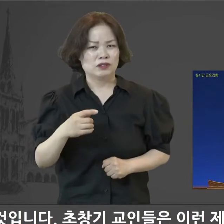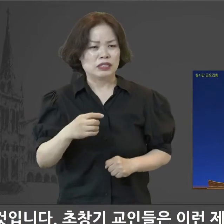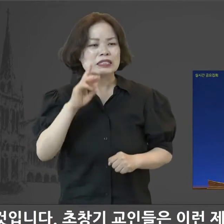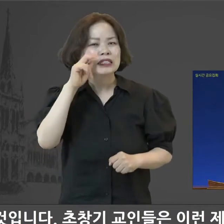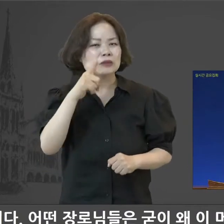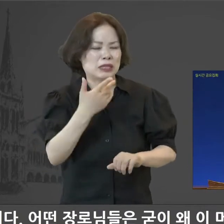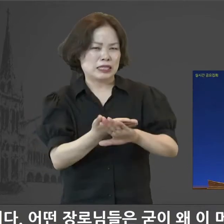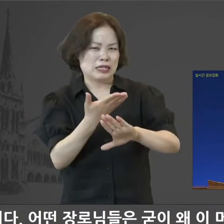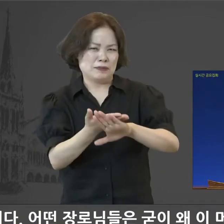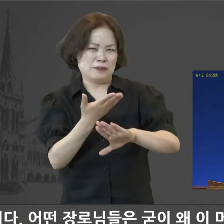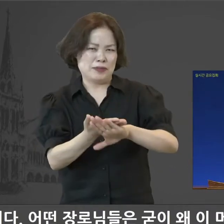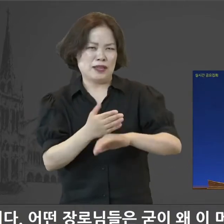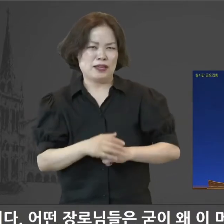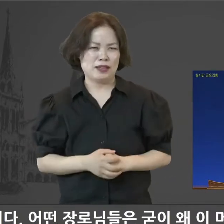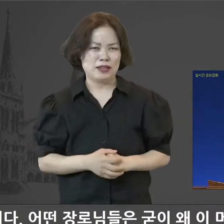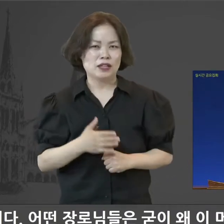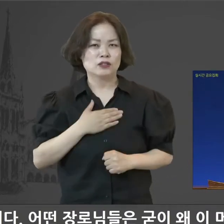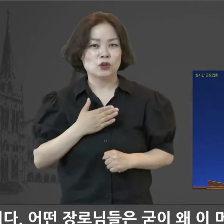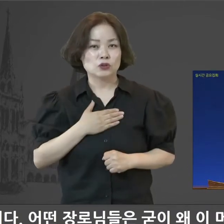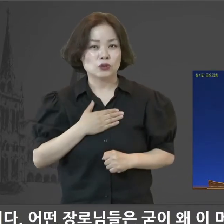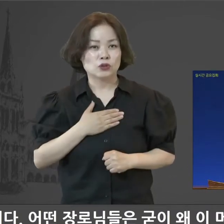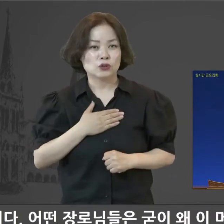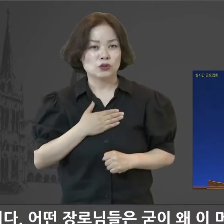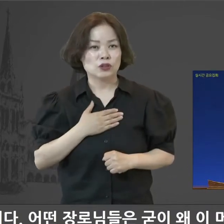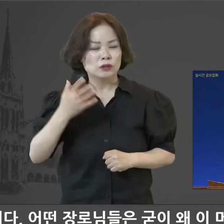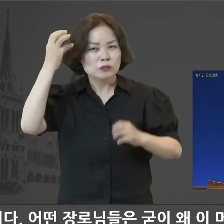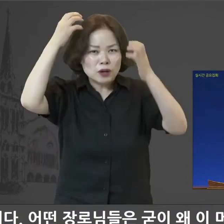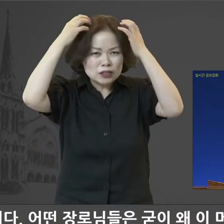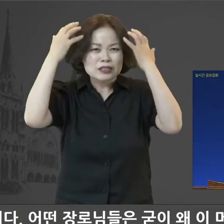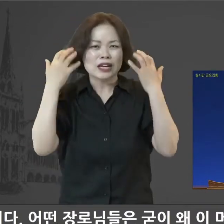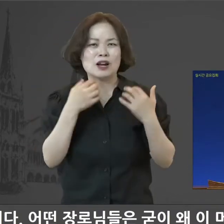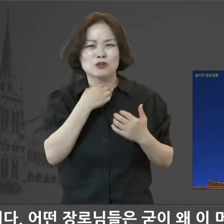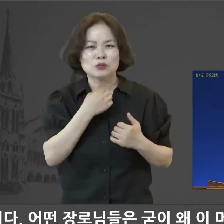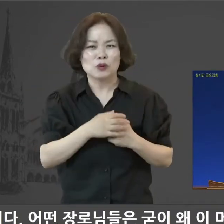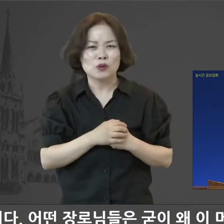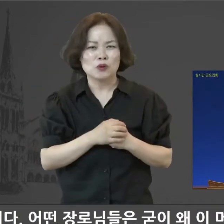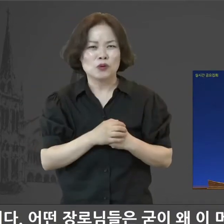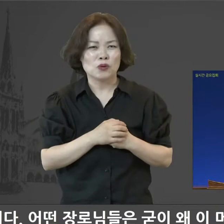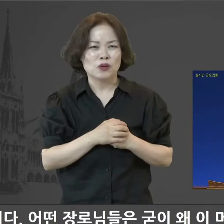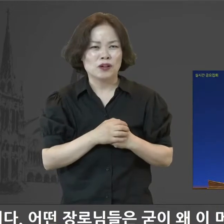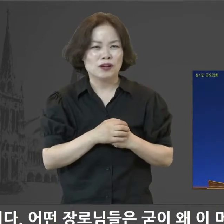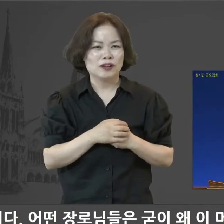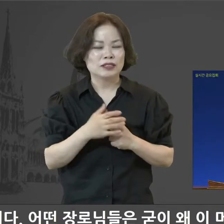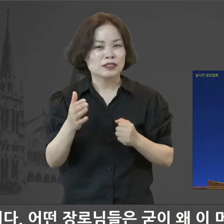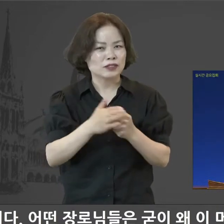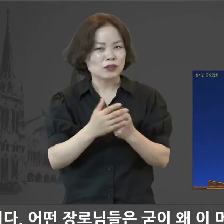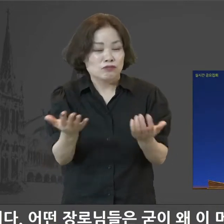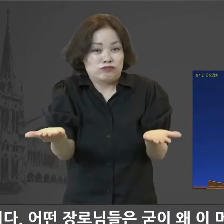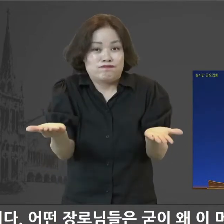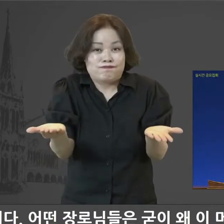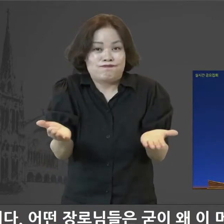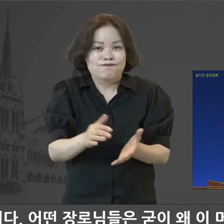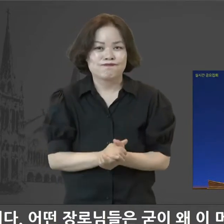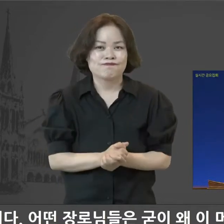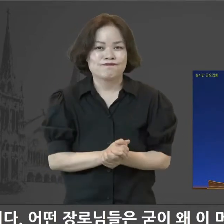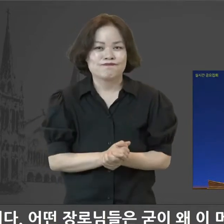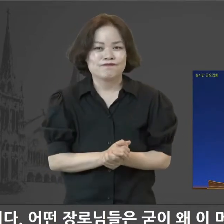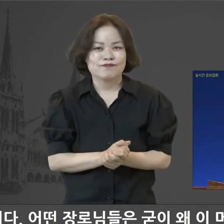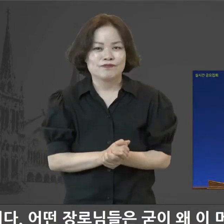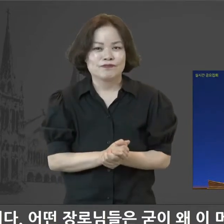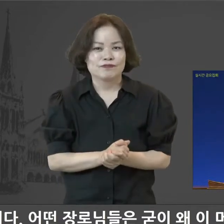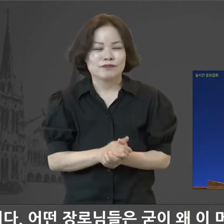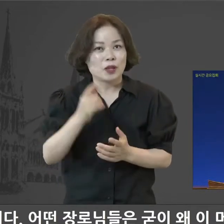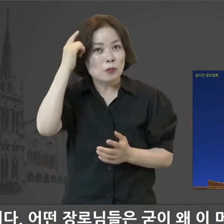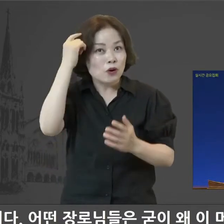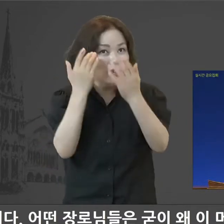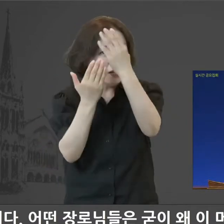아니라 다름입니다. 저도 기르고 싶어요. 근데 이렇게 해주셨기 때문에 어쩔 수가 없습니다. 안 나는